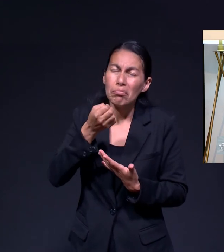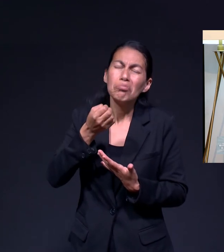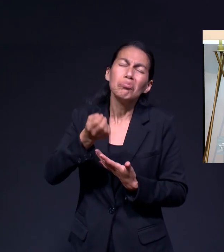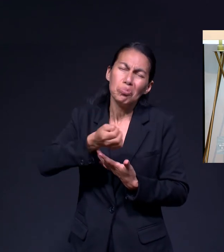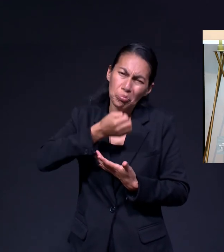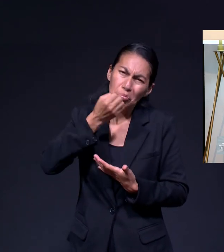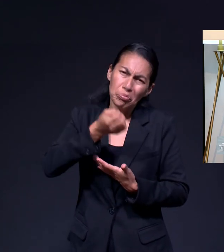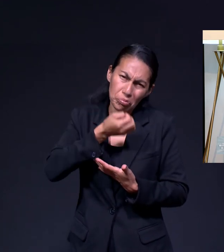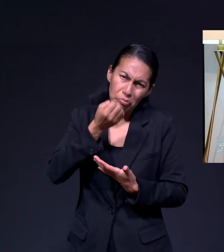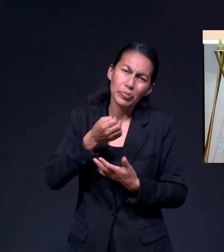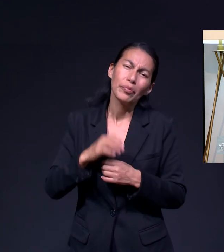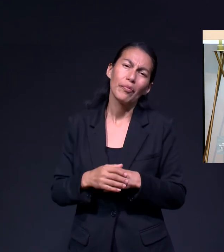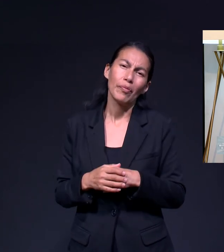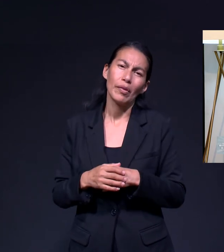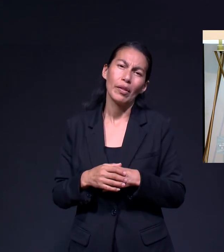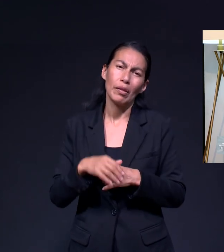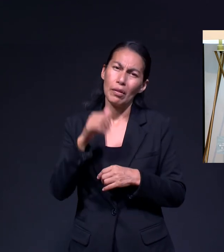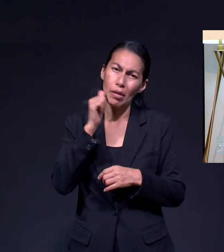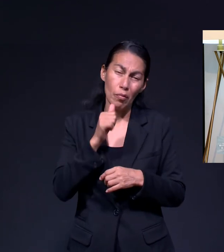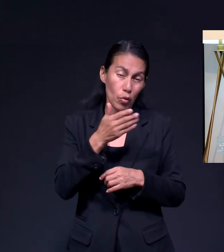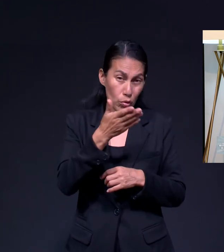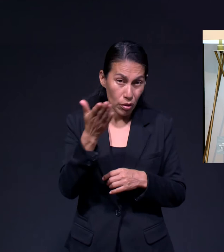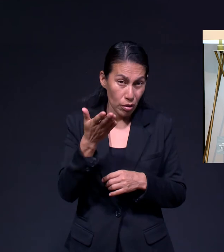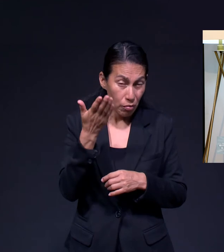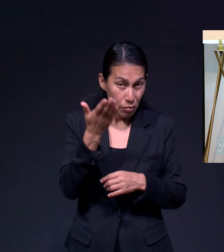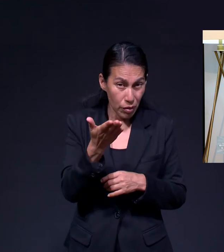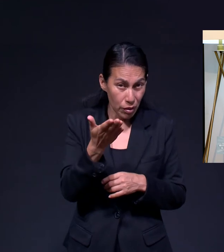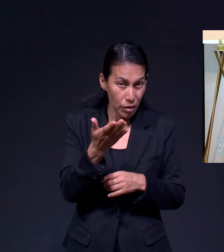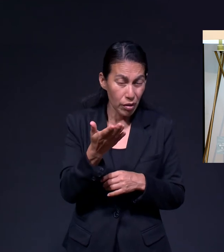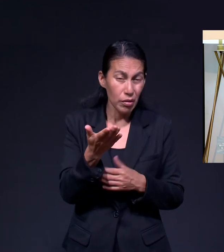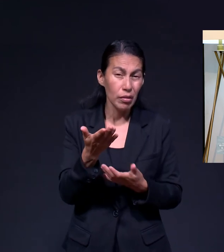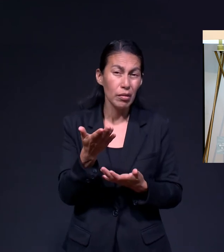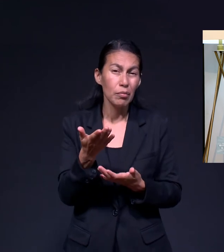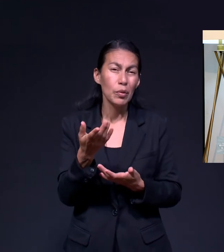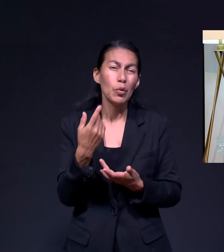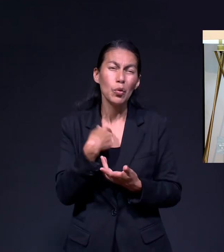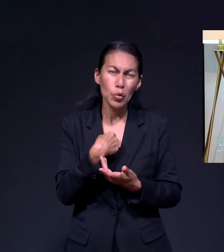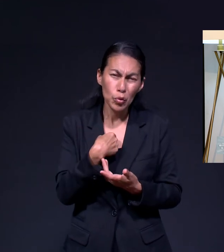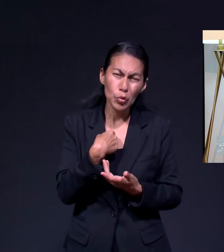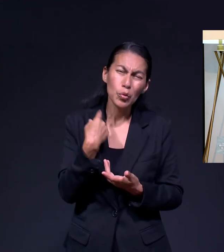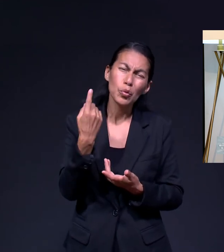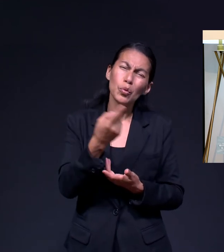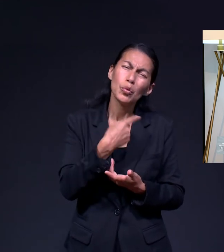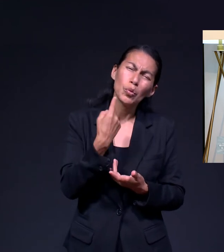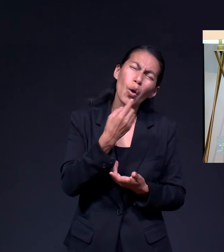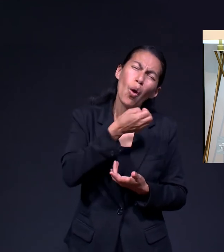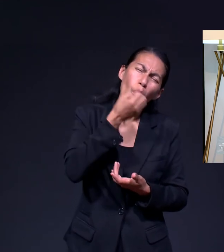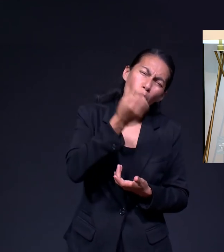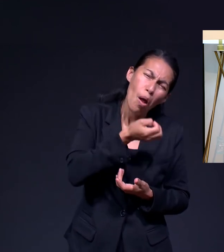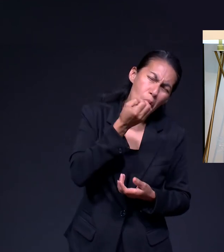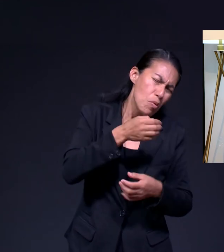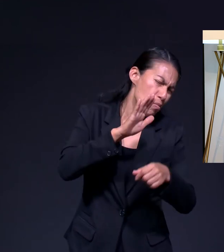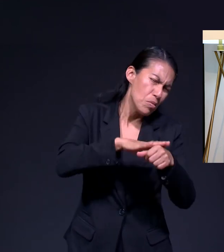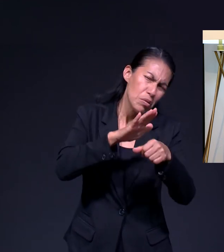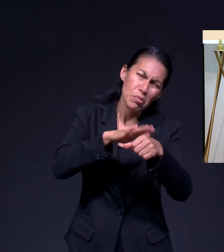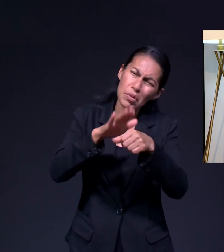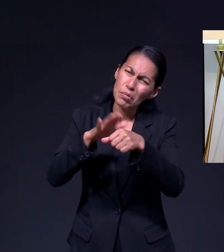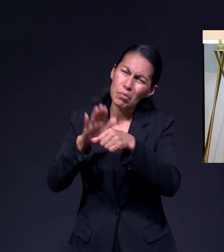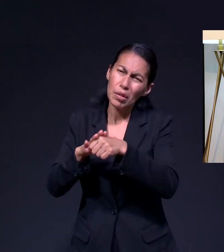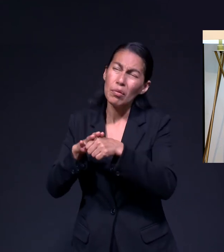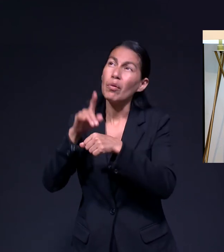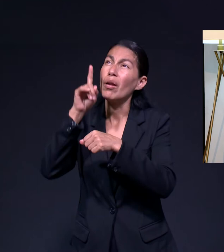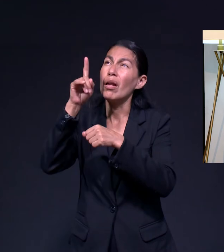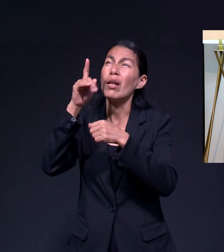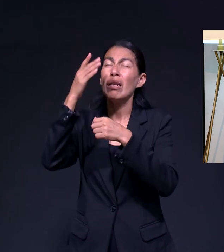dios nos pide orar por ustedes así que siempre nos vamos más allá de lo que ustedes piden no entienden por qué